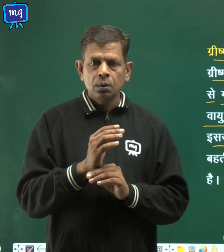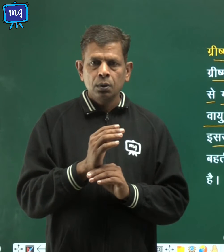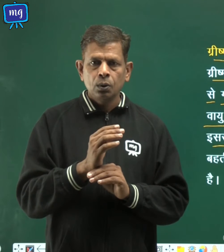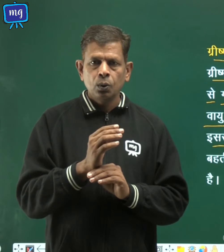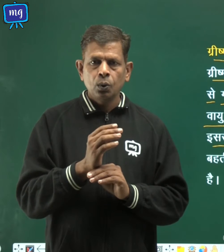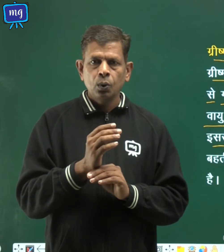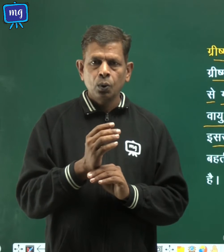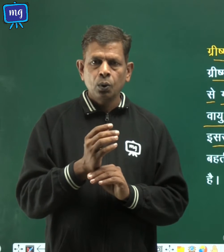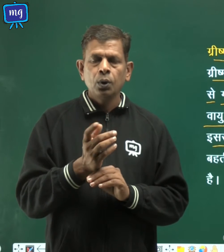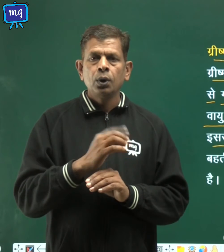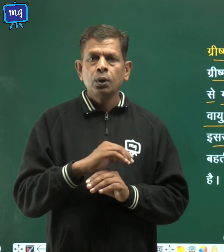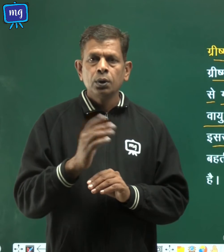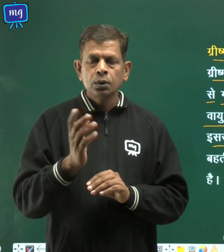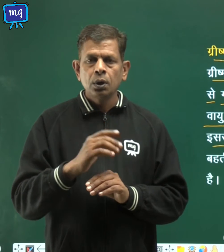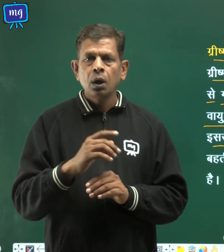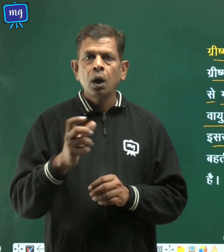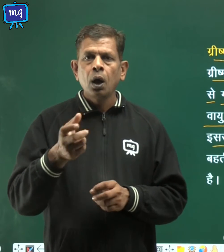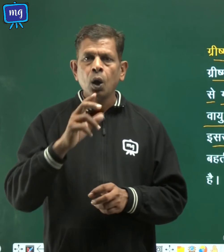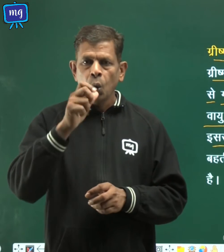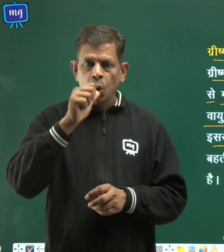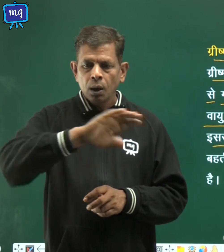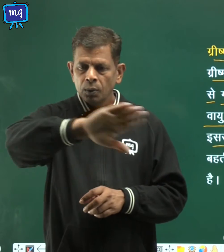समुद्र से थल की ओर